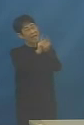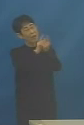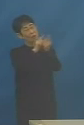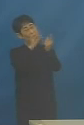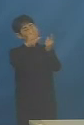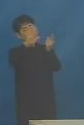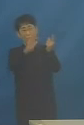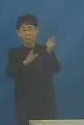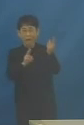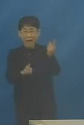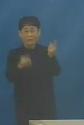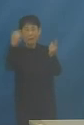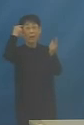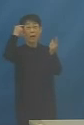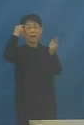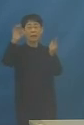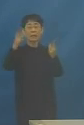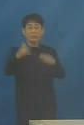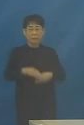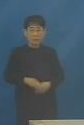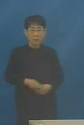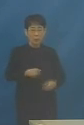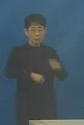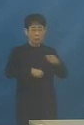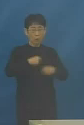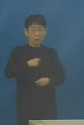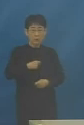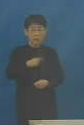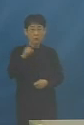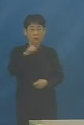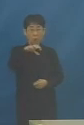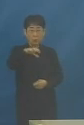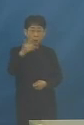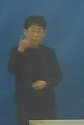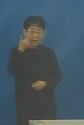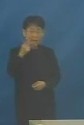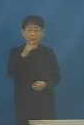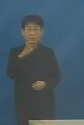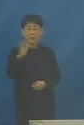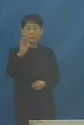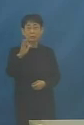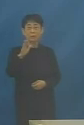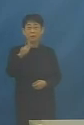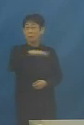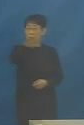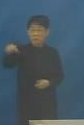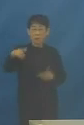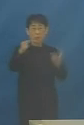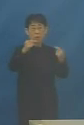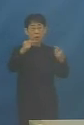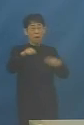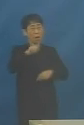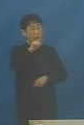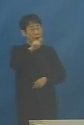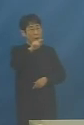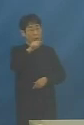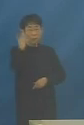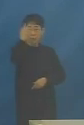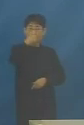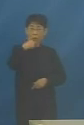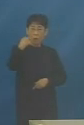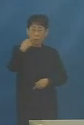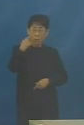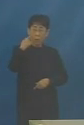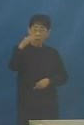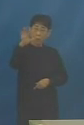たでもあの正直あのどこの誰っていうことはございませんがたぶん皆さんもそうだと思いますけどあこの人あっ見たことあるな